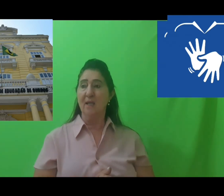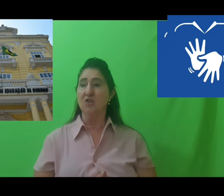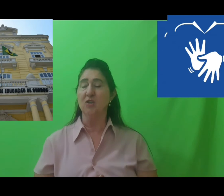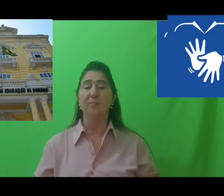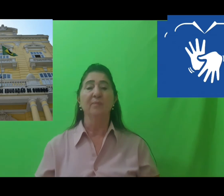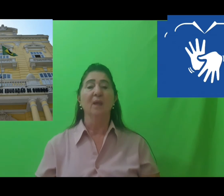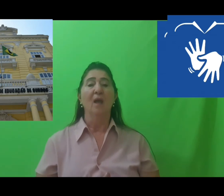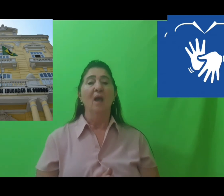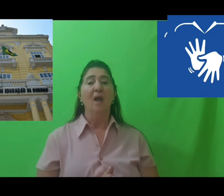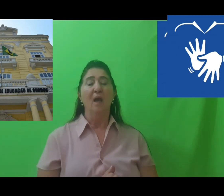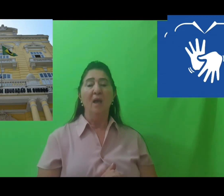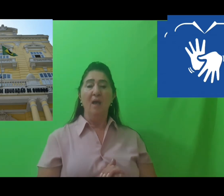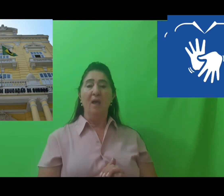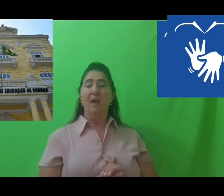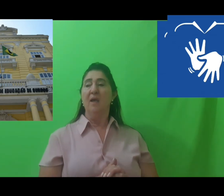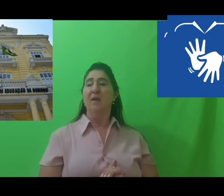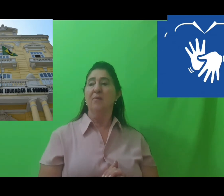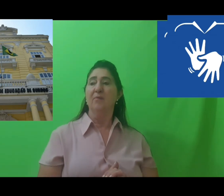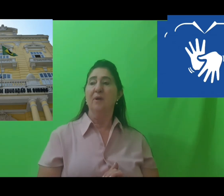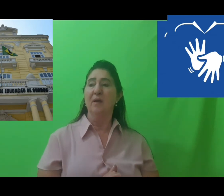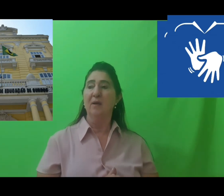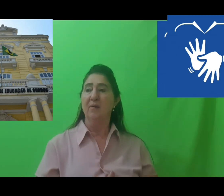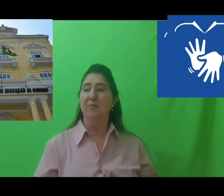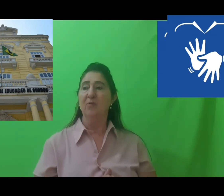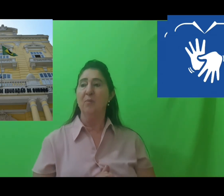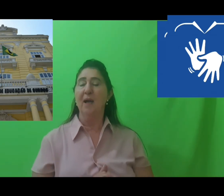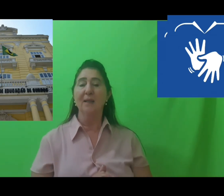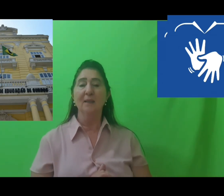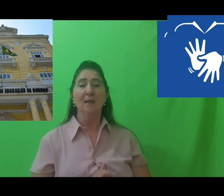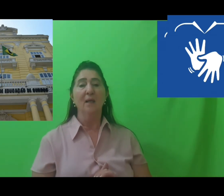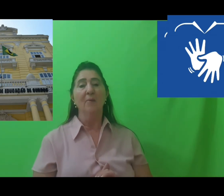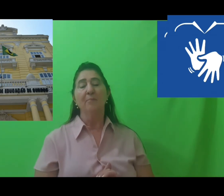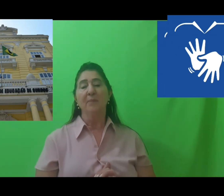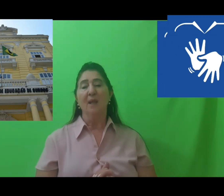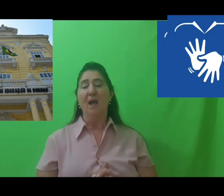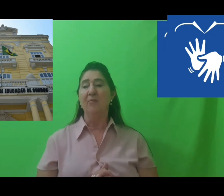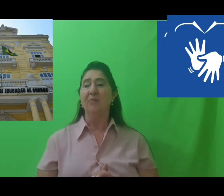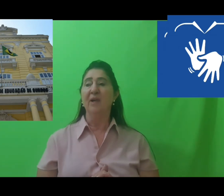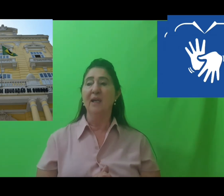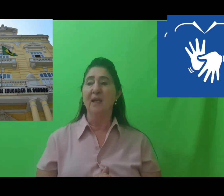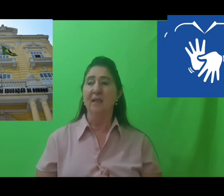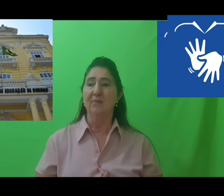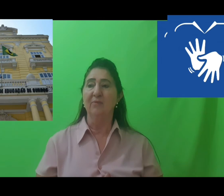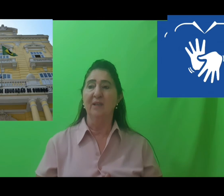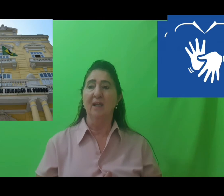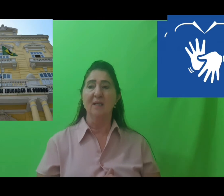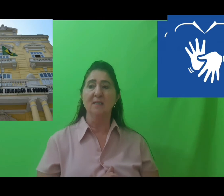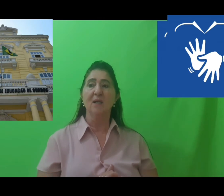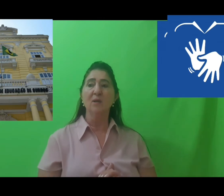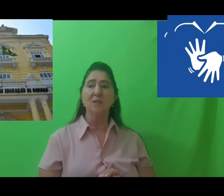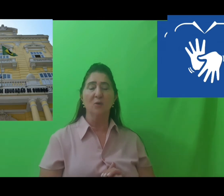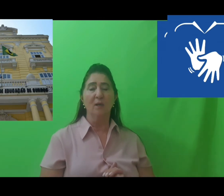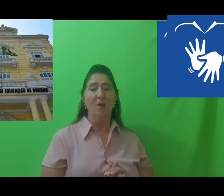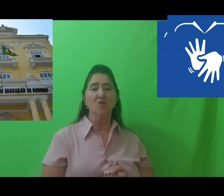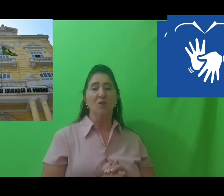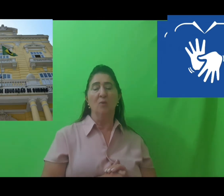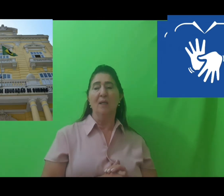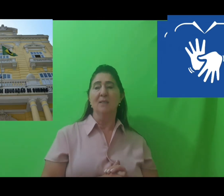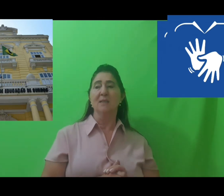1977, é formada a FENEIDA, Federação Nacional de Educação